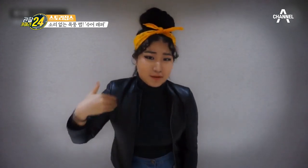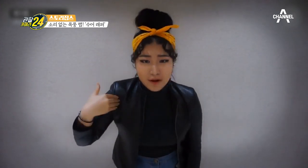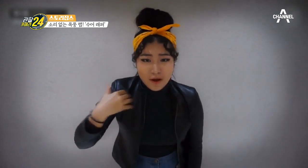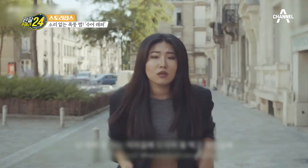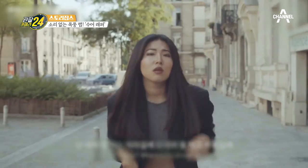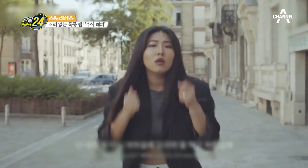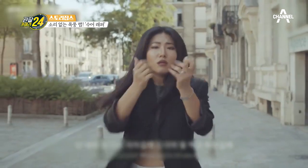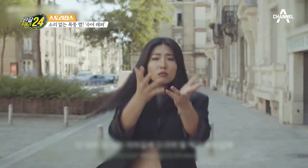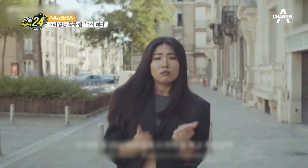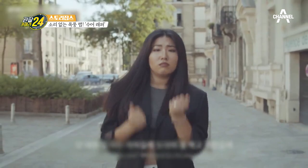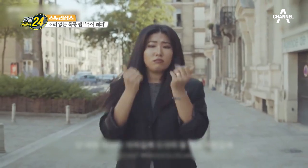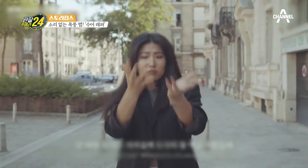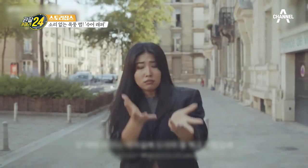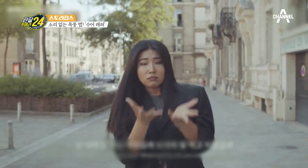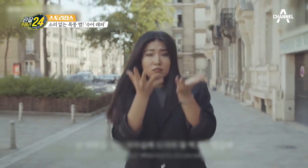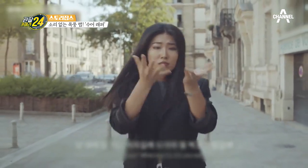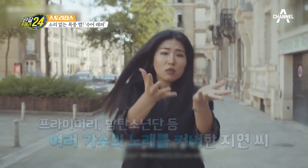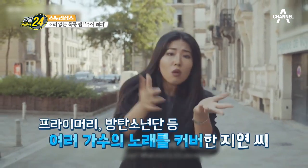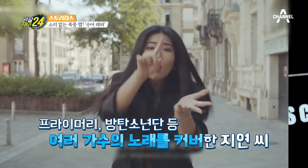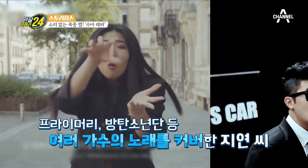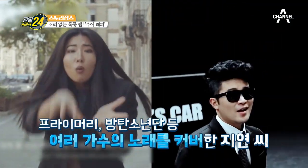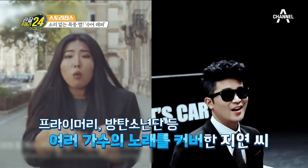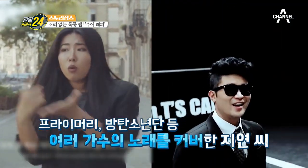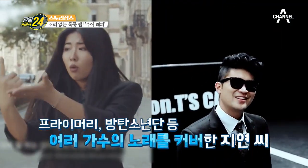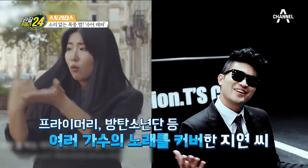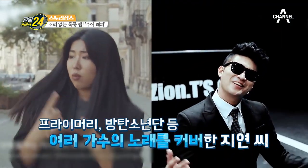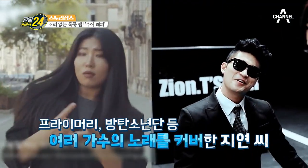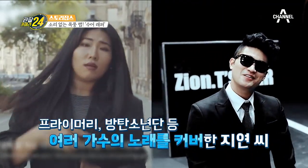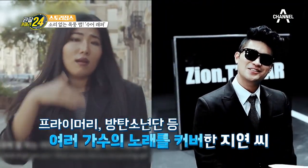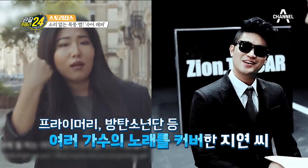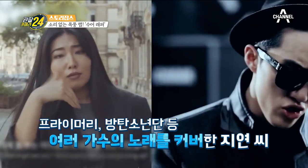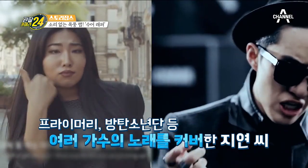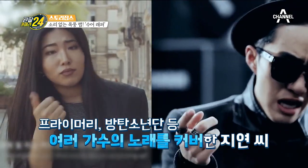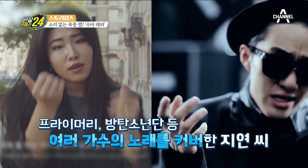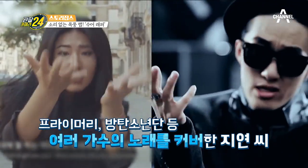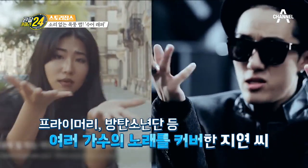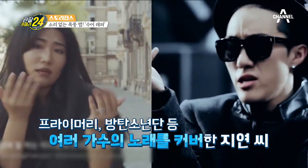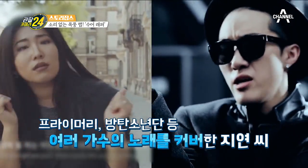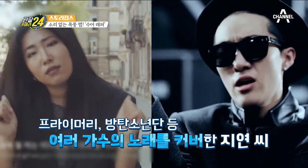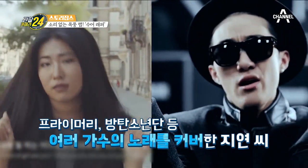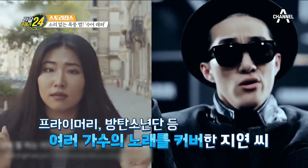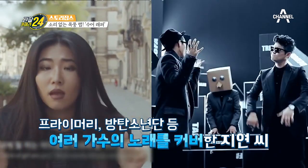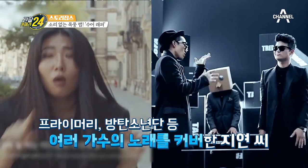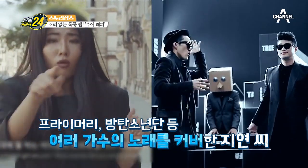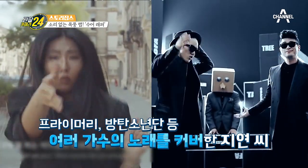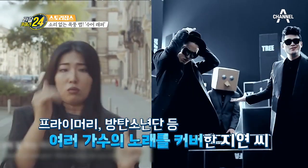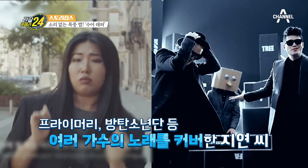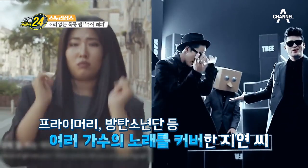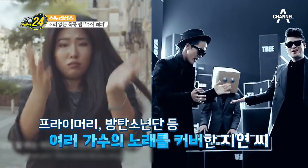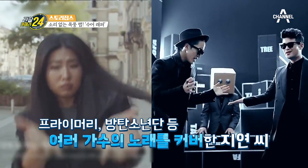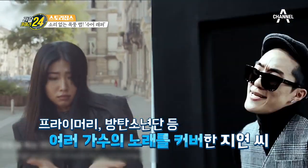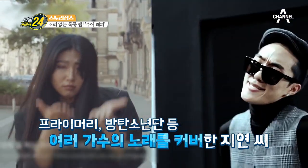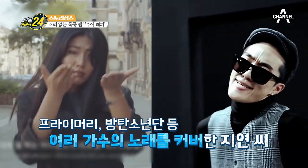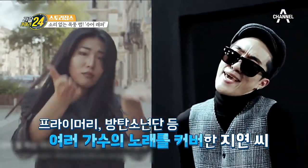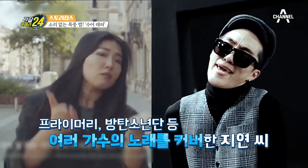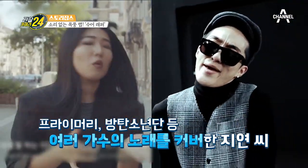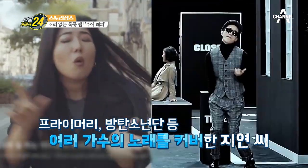대화하는 농인은 두 손과 표정으로 노래 불러요. 여러 가수의 노래를 커버하며 농인에게 음악의